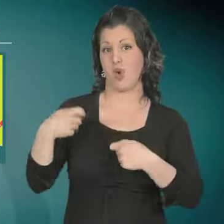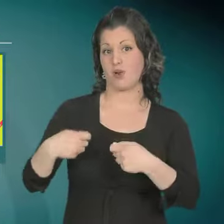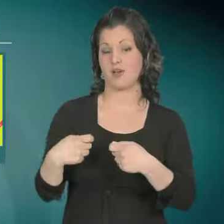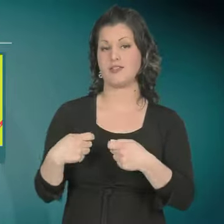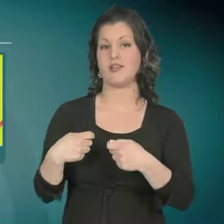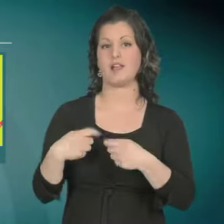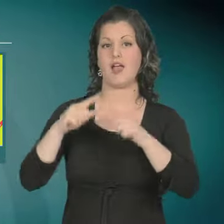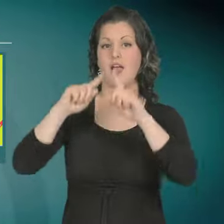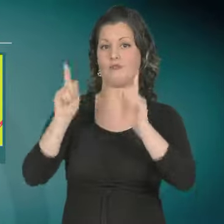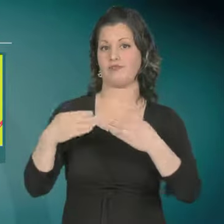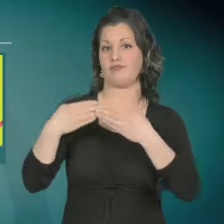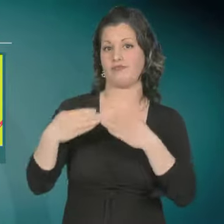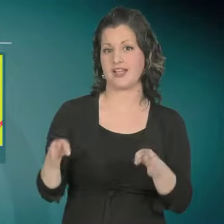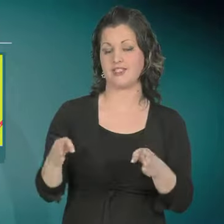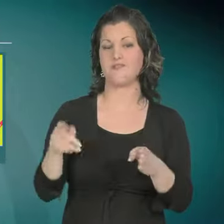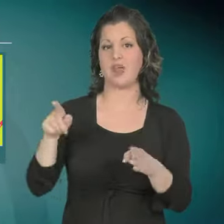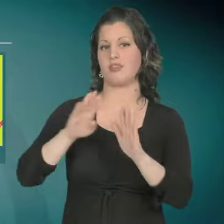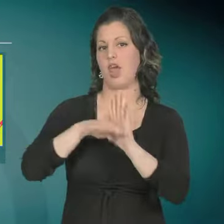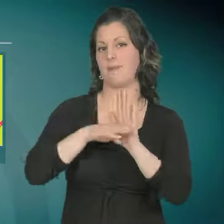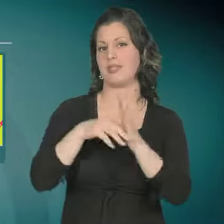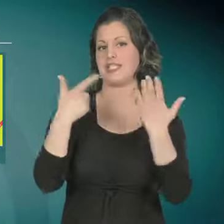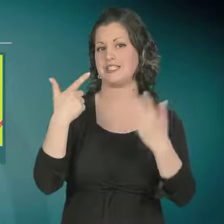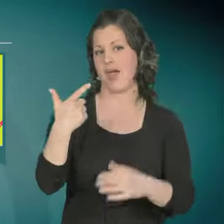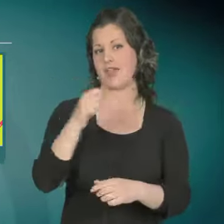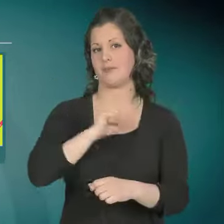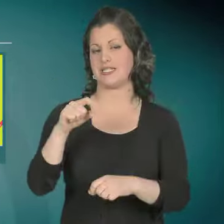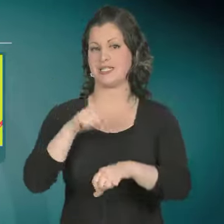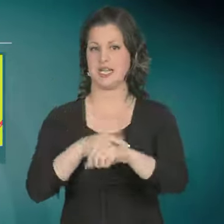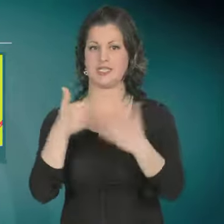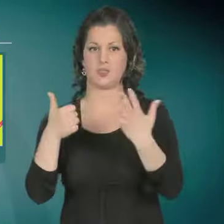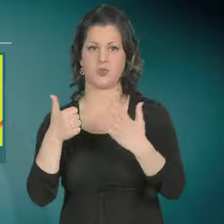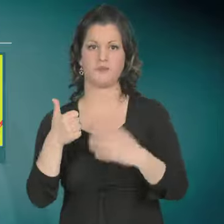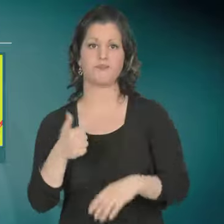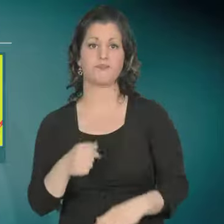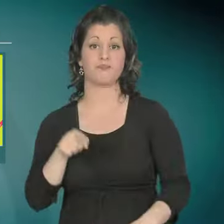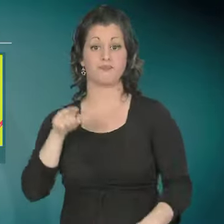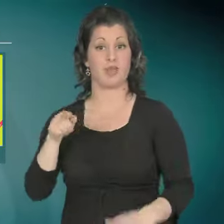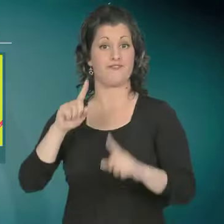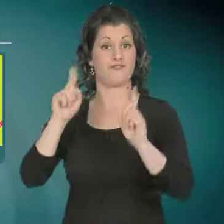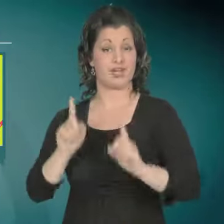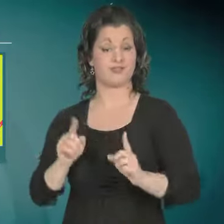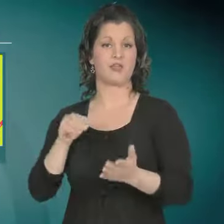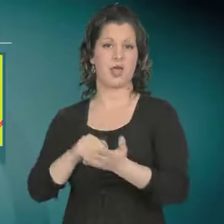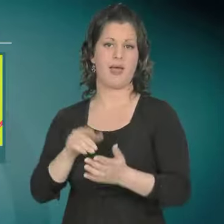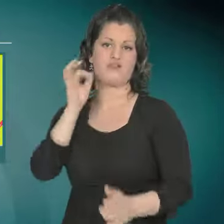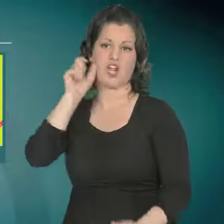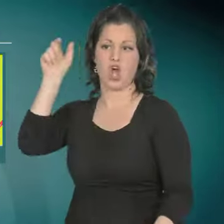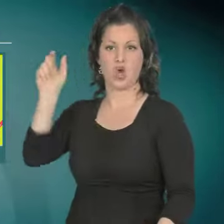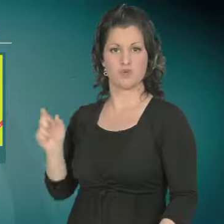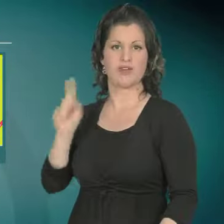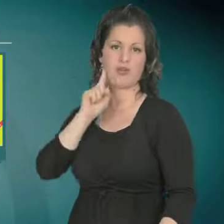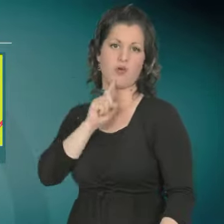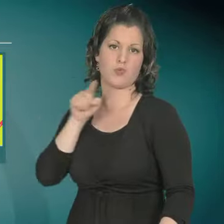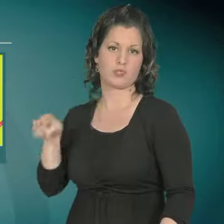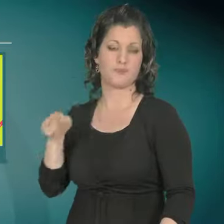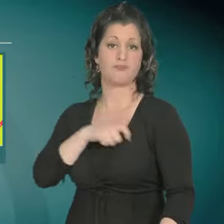eröffnet. Das Eröffnungsfest beginnt um 14 Uhr und dauert bis 18 Uhr. An der Eröffnungsfeier wird